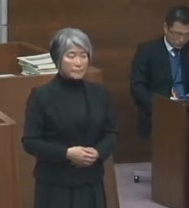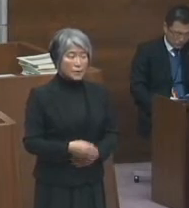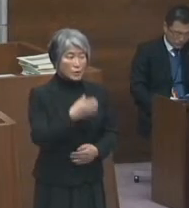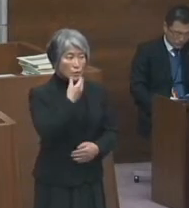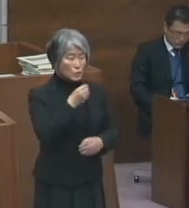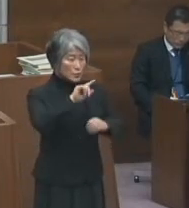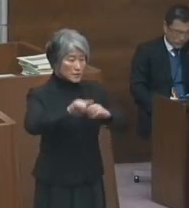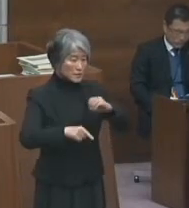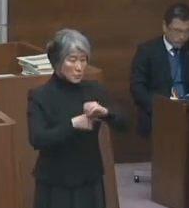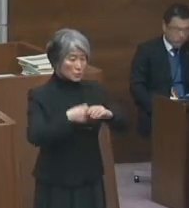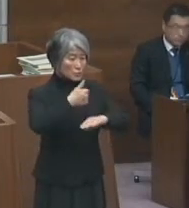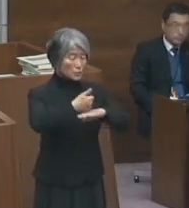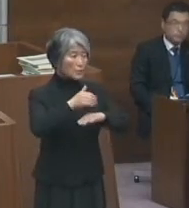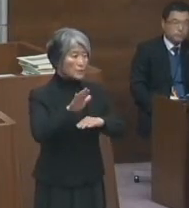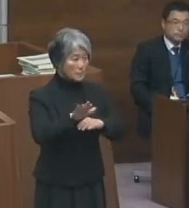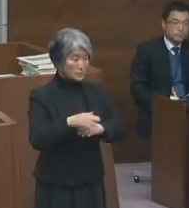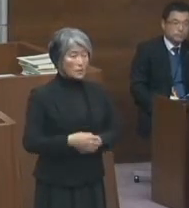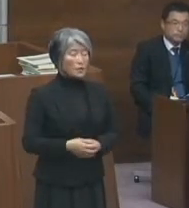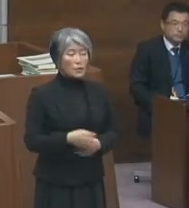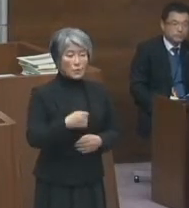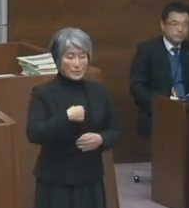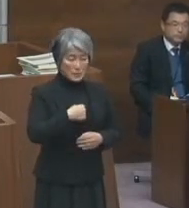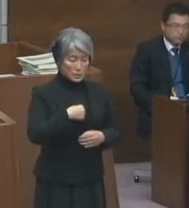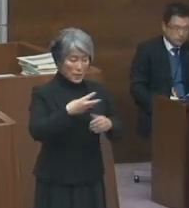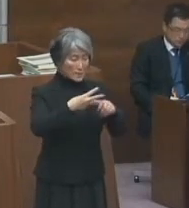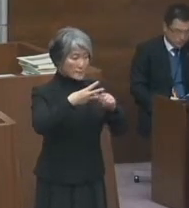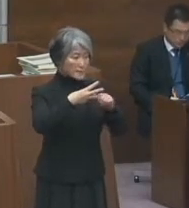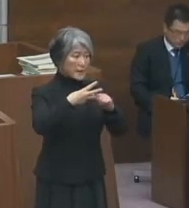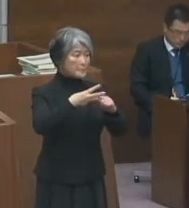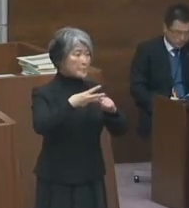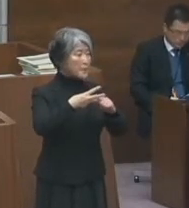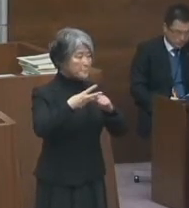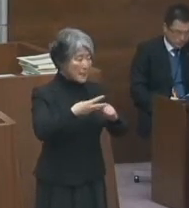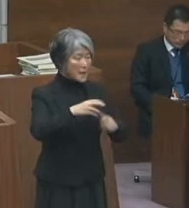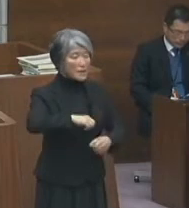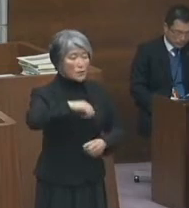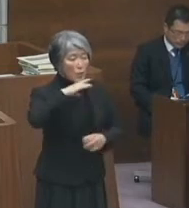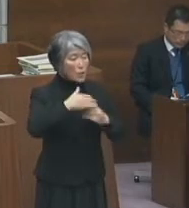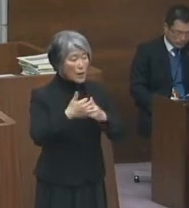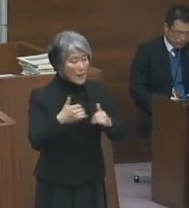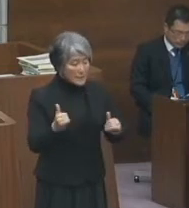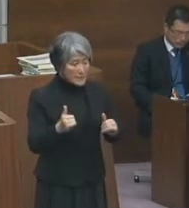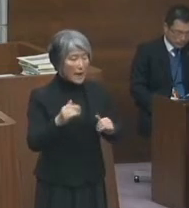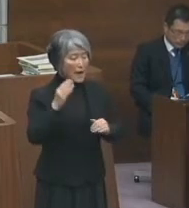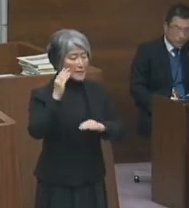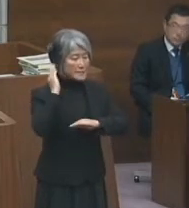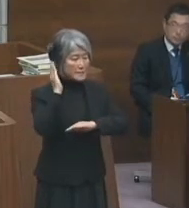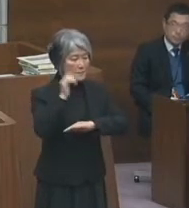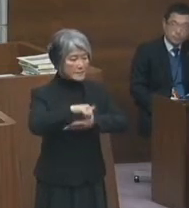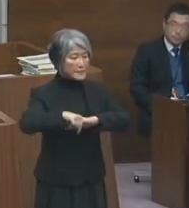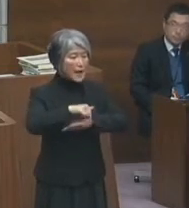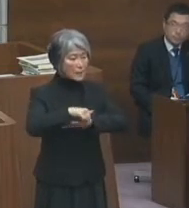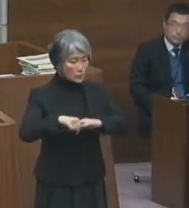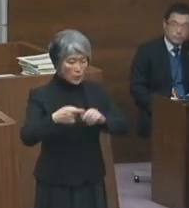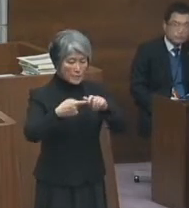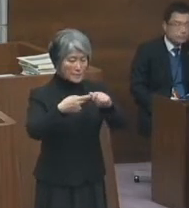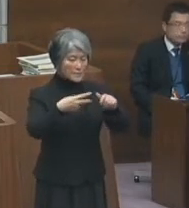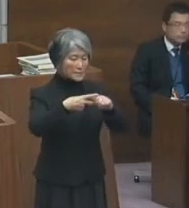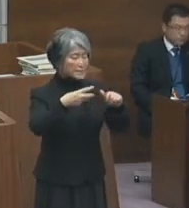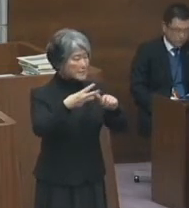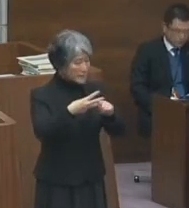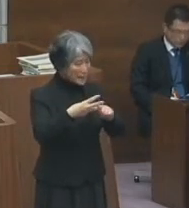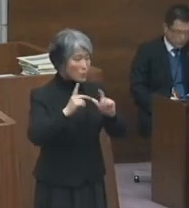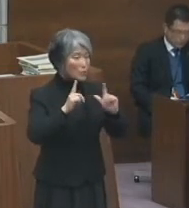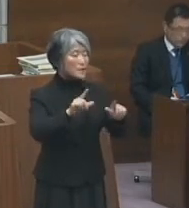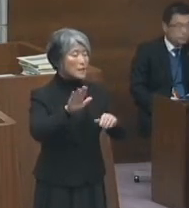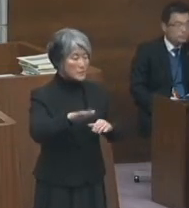局長でございます。私からは3項目目、高齢者施策の1点目から3点目までをお答えいたします。まず1点目